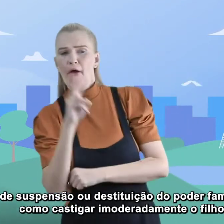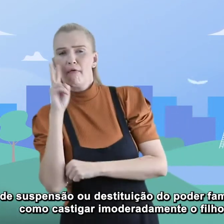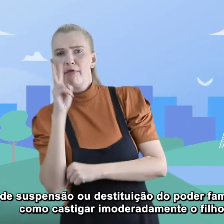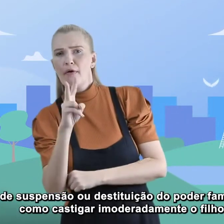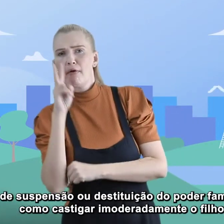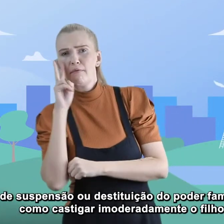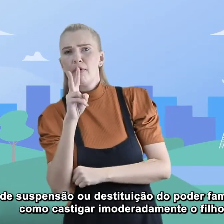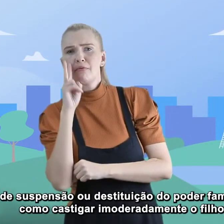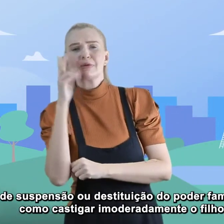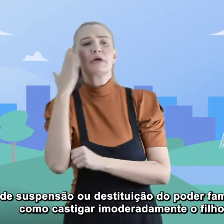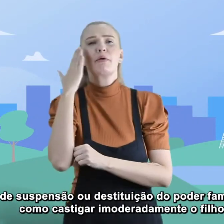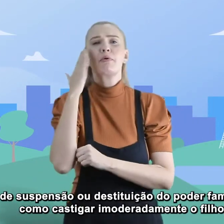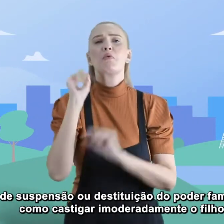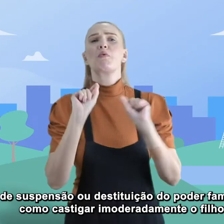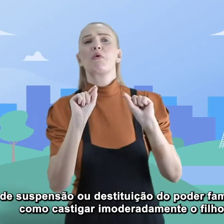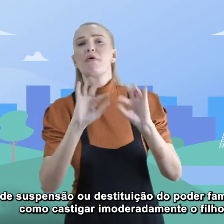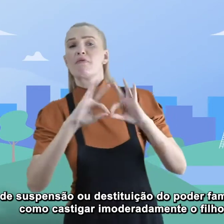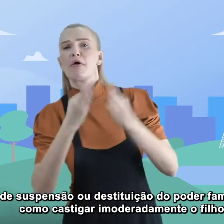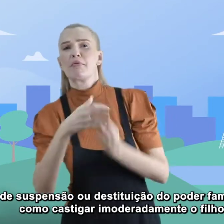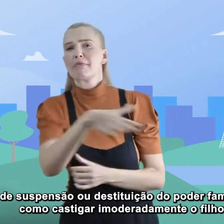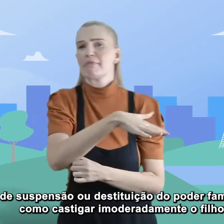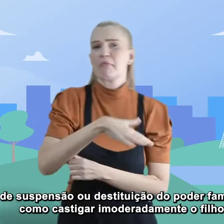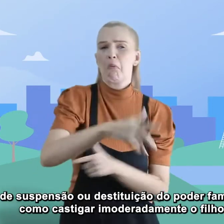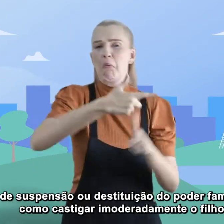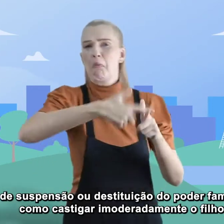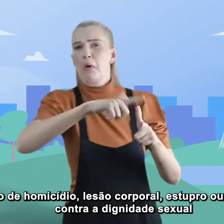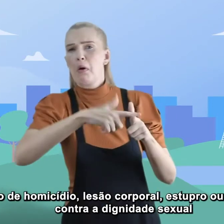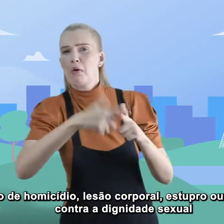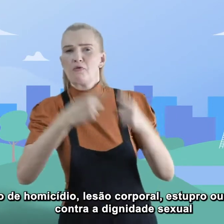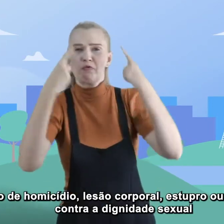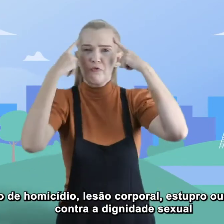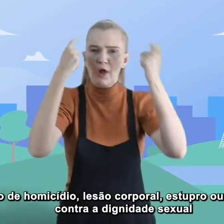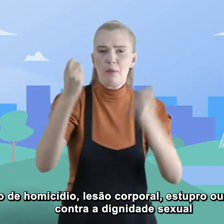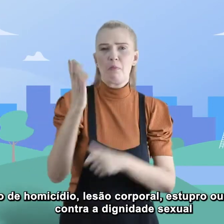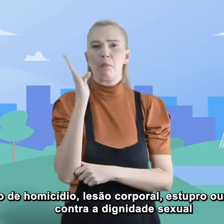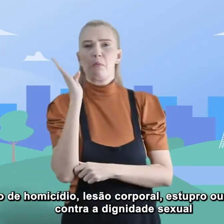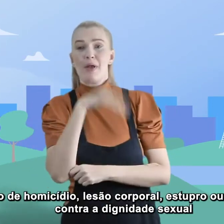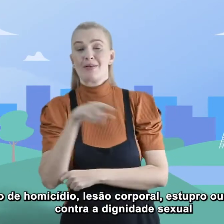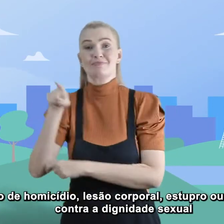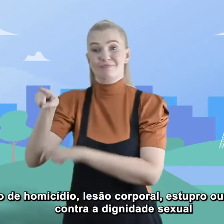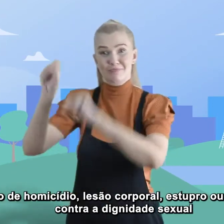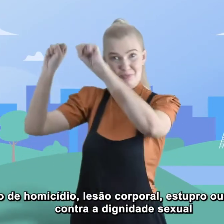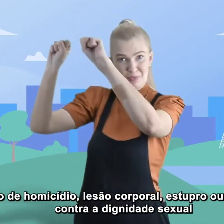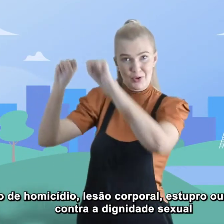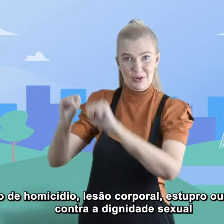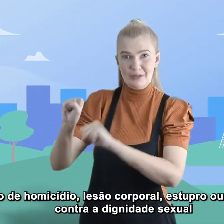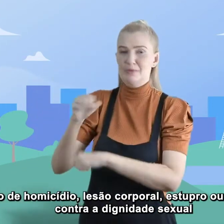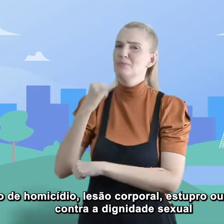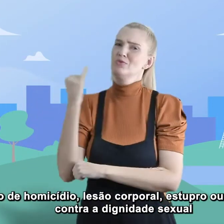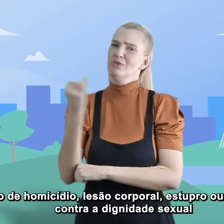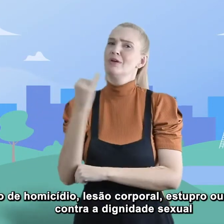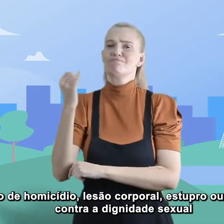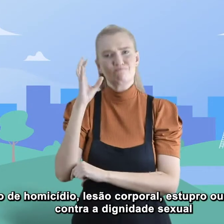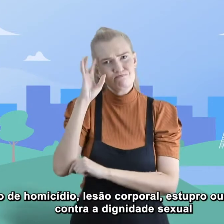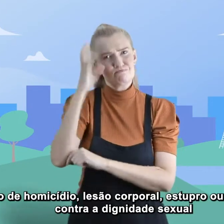poder familiar, como castigar imoderadamente o filho, situação de homicídio, lesão corporal, estupro ou outro crime